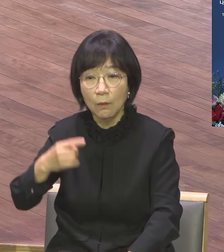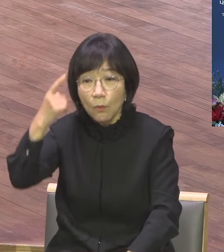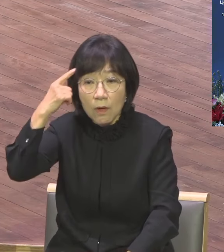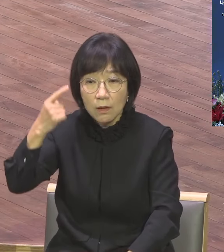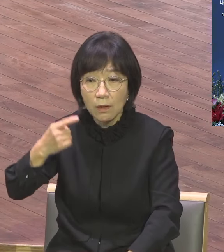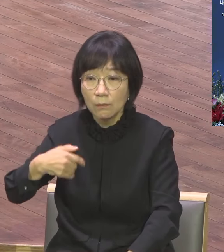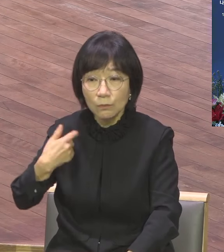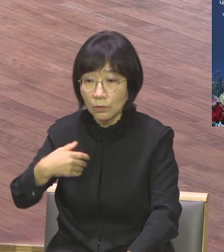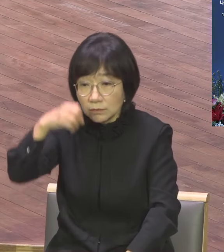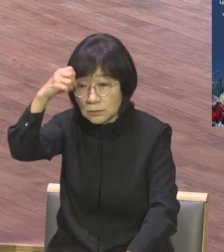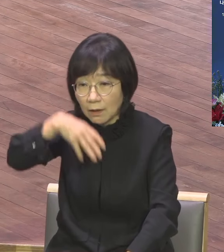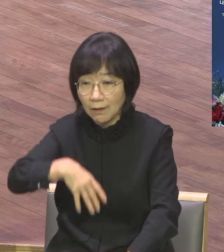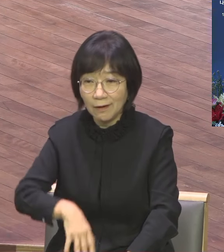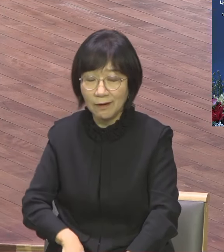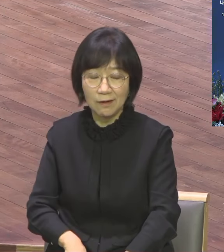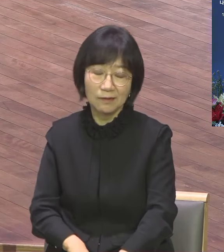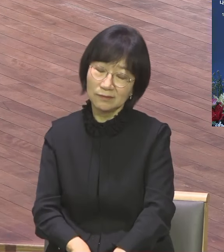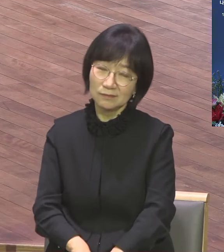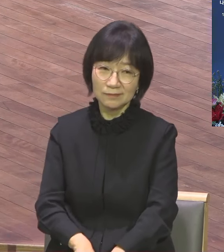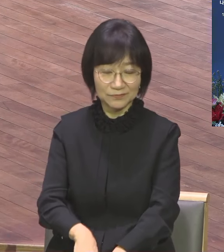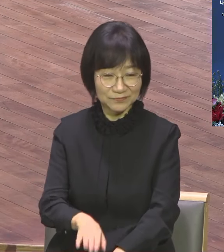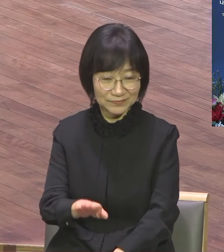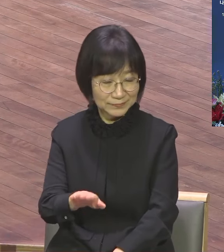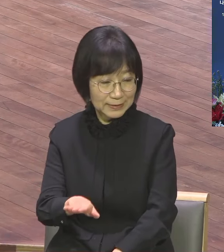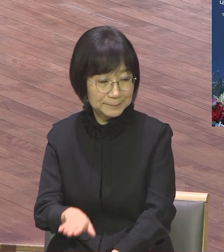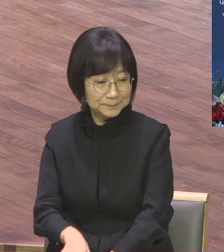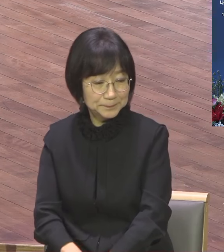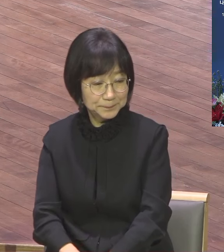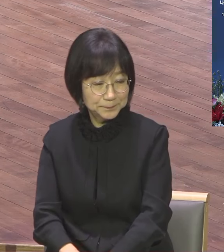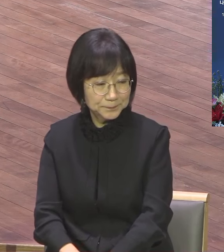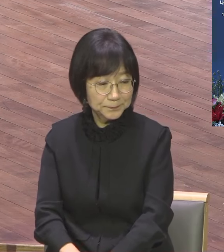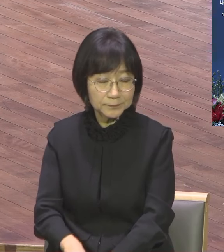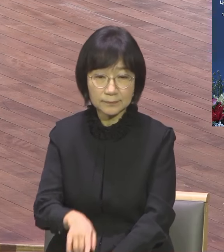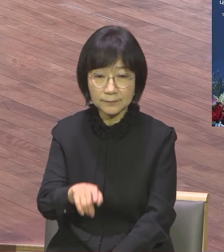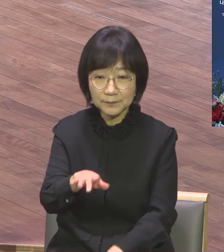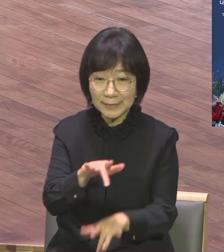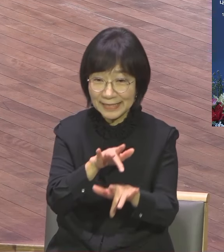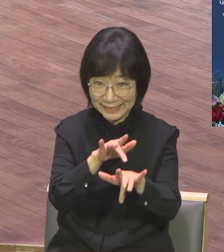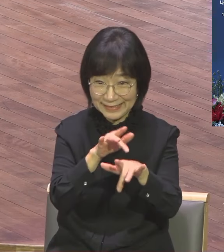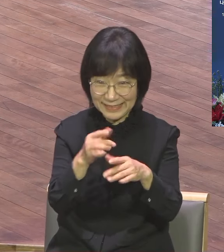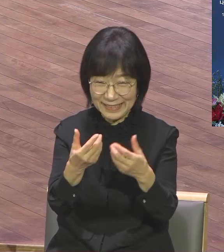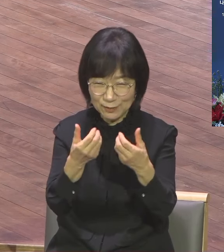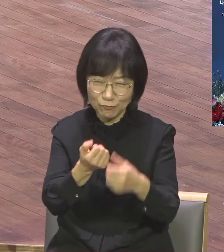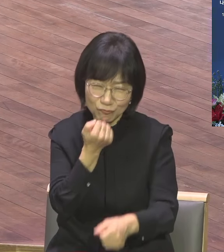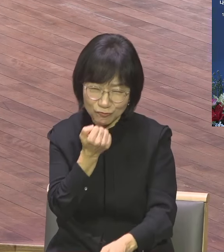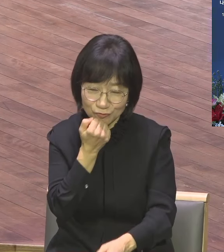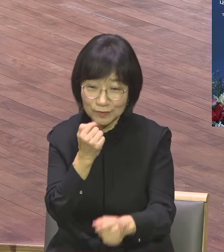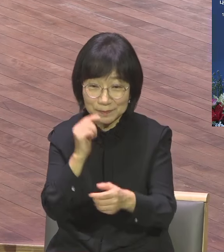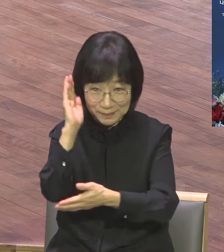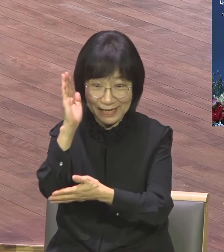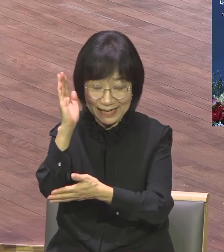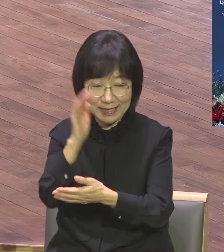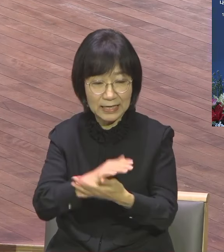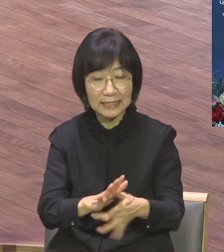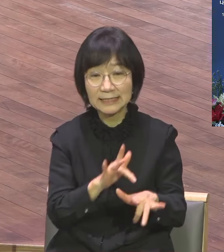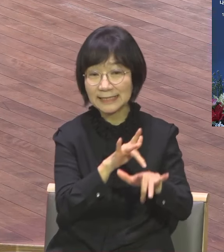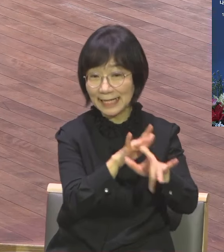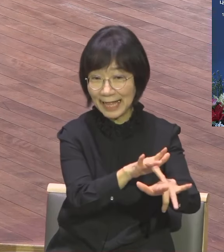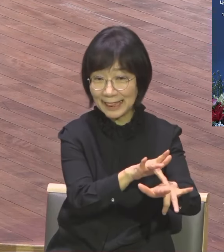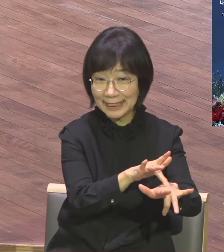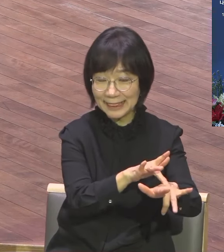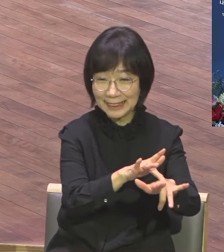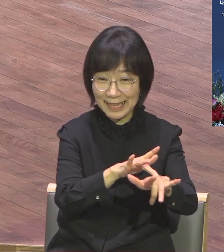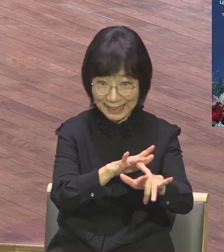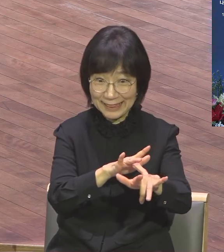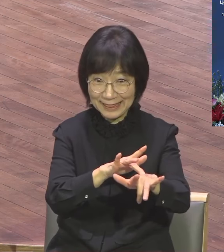이런 말이 있습니다. 웃지 못할 이야기지요. 사탄의 1년 중 가장 기뻐하는 날이